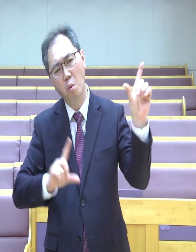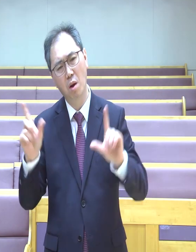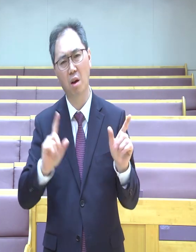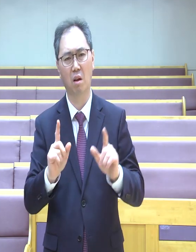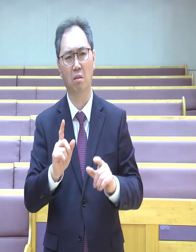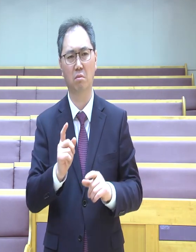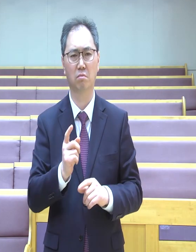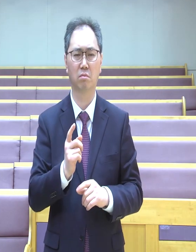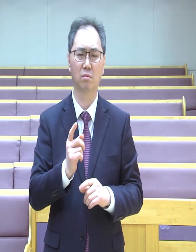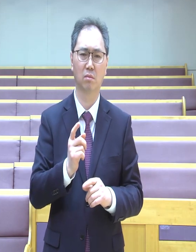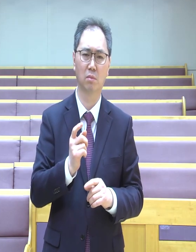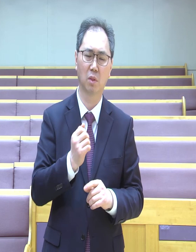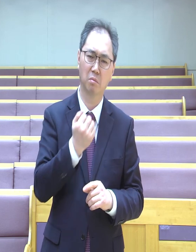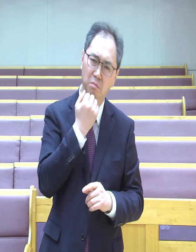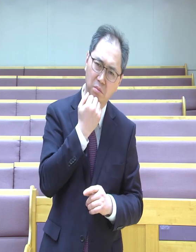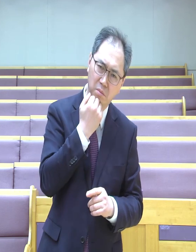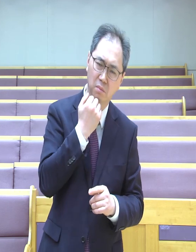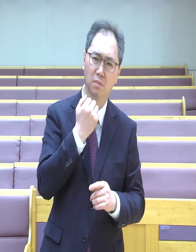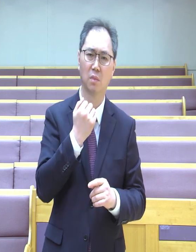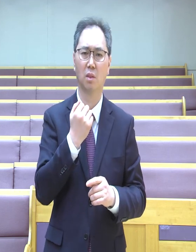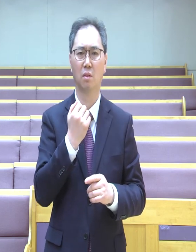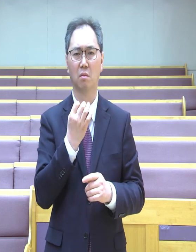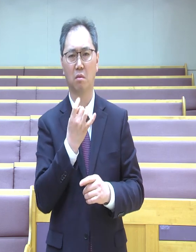했을까 상상하게 되죠.